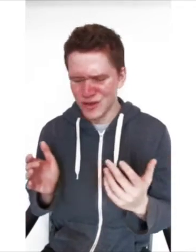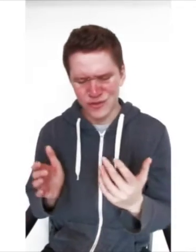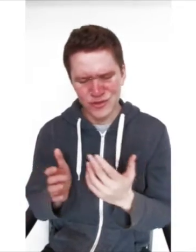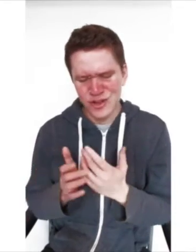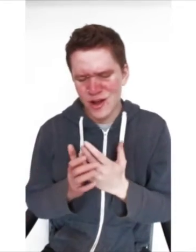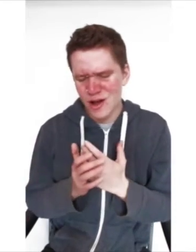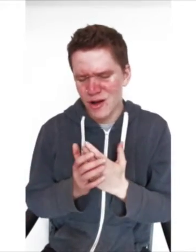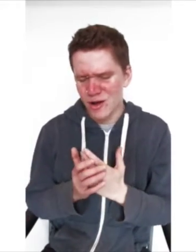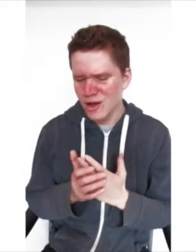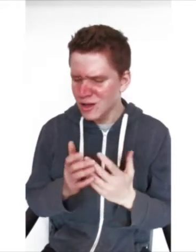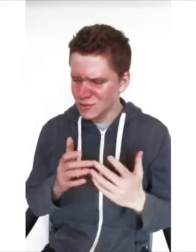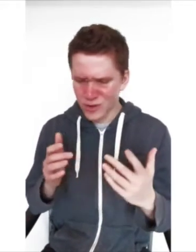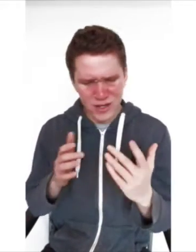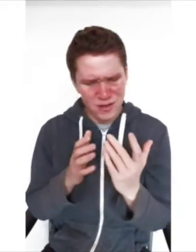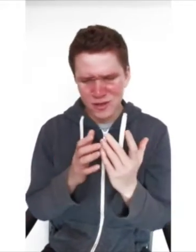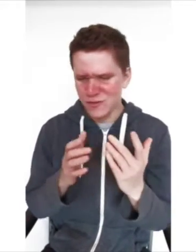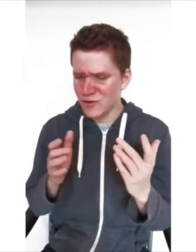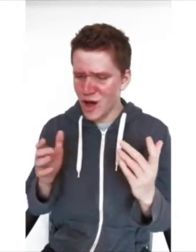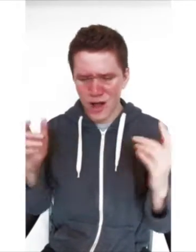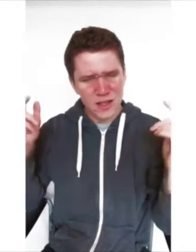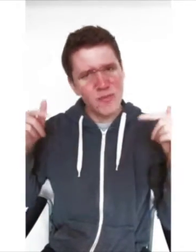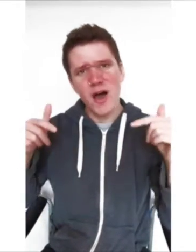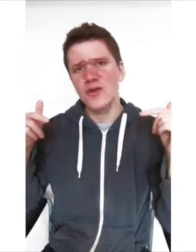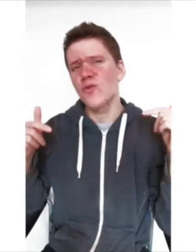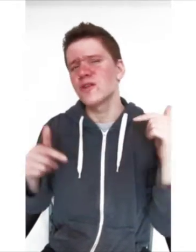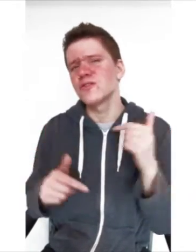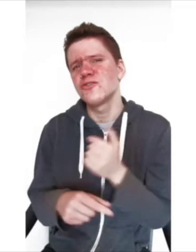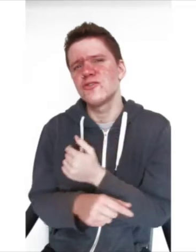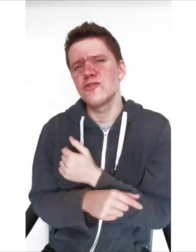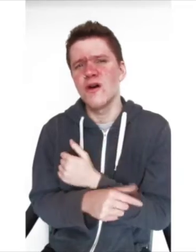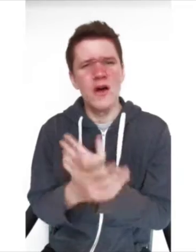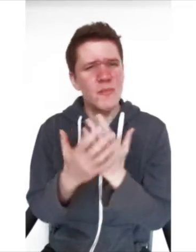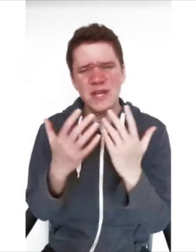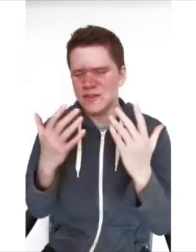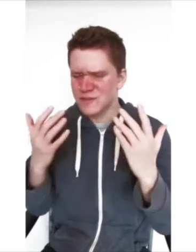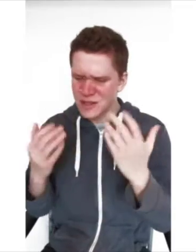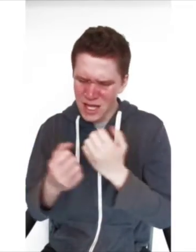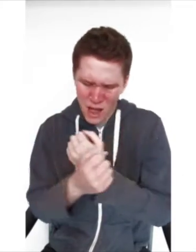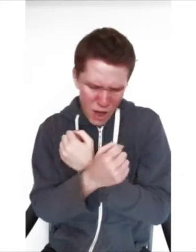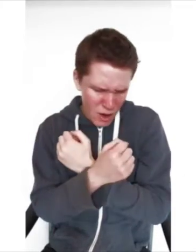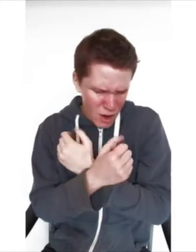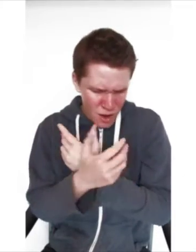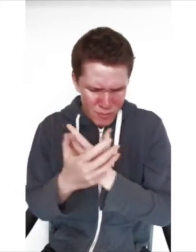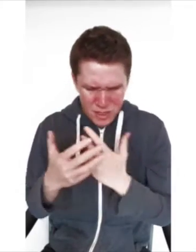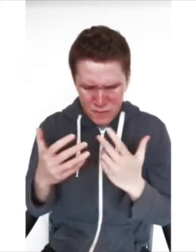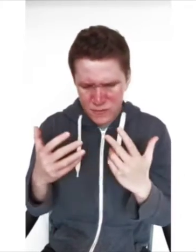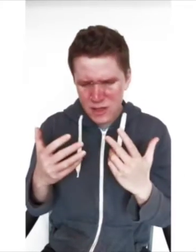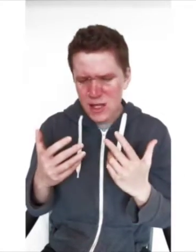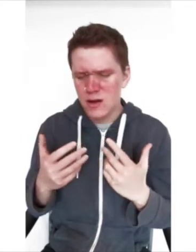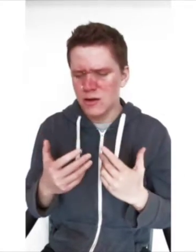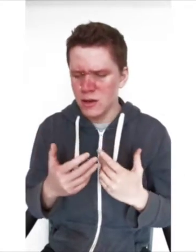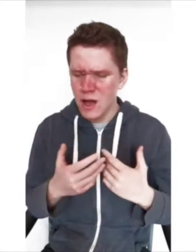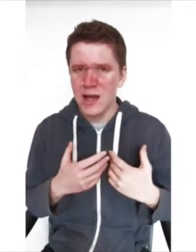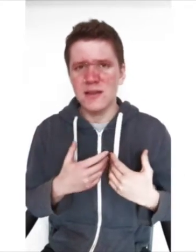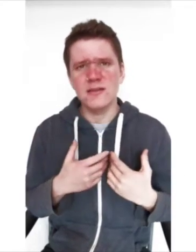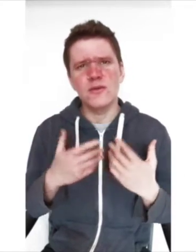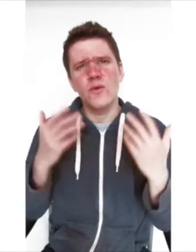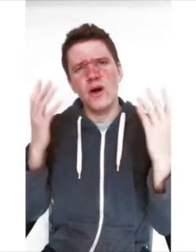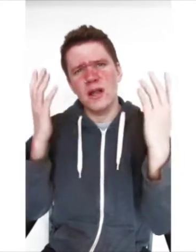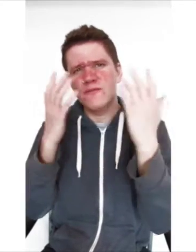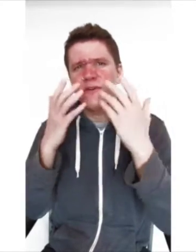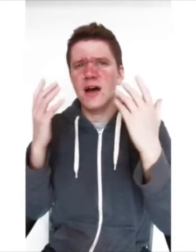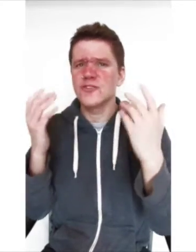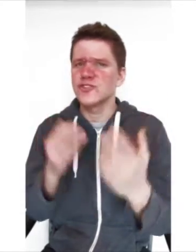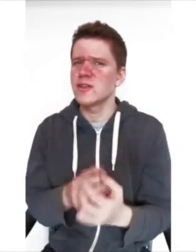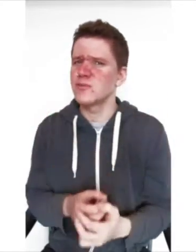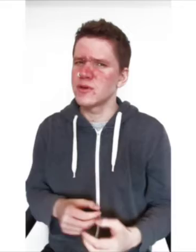mi rifugierò sopra un letto di foglie ma non guardo giù. Mi difenderò anche se il